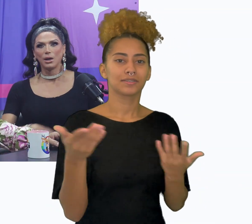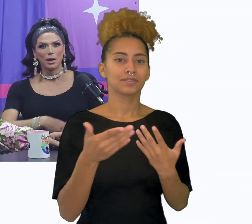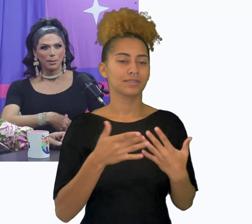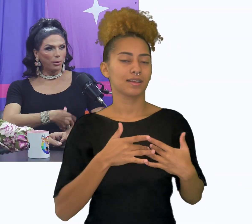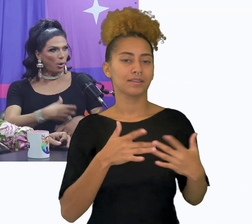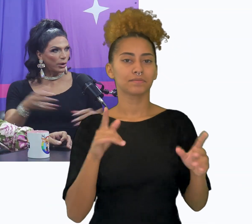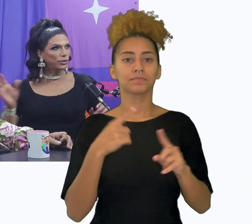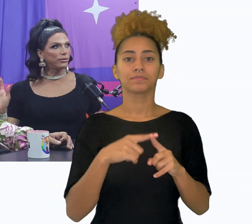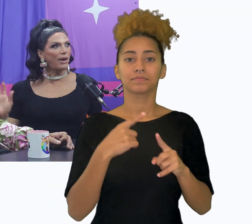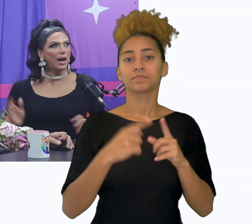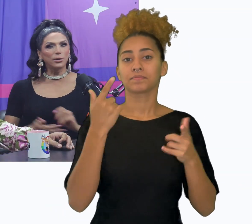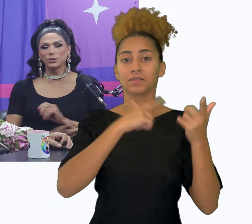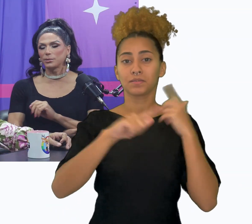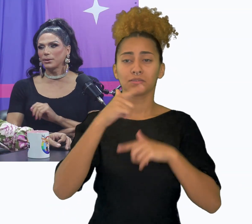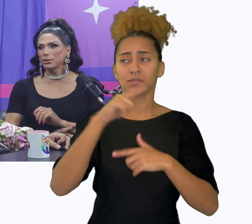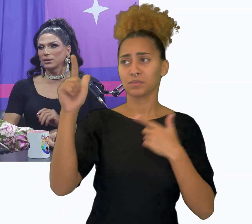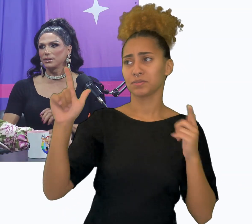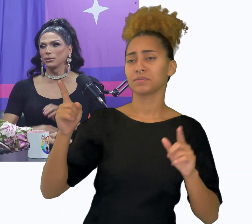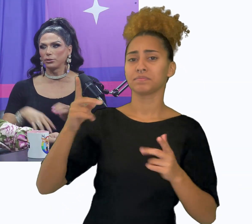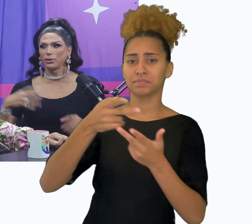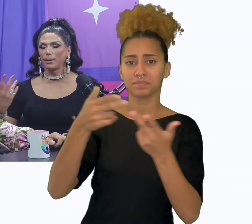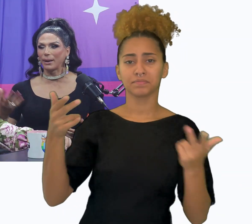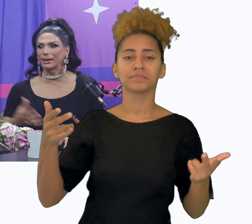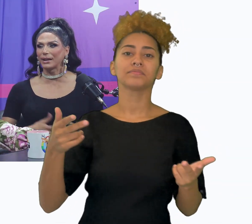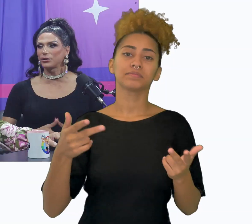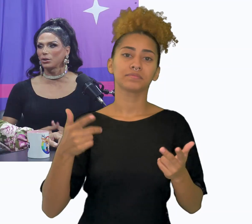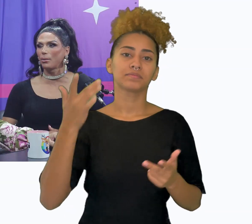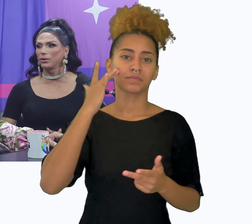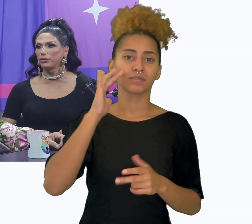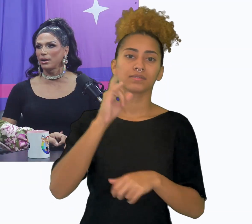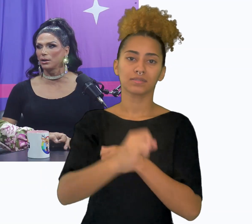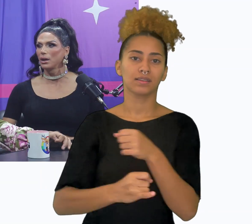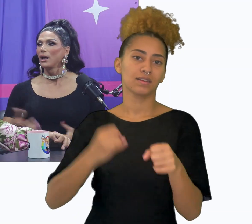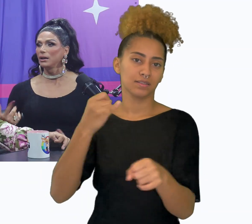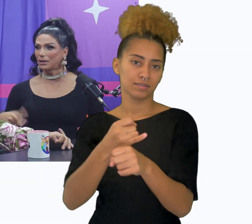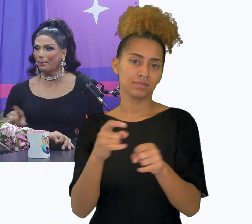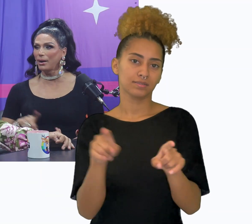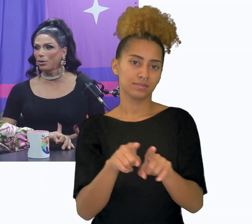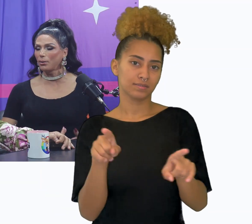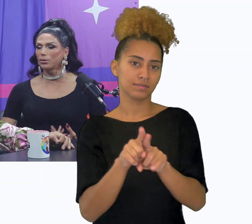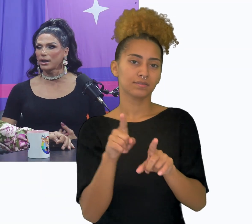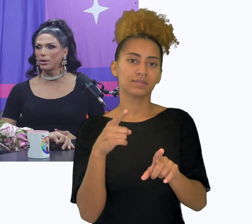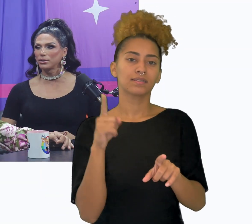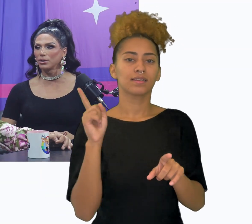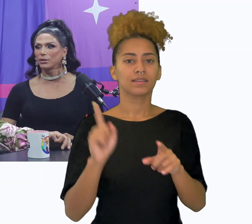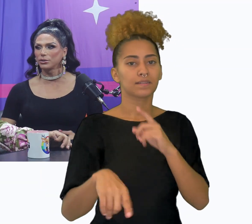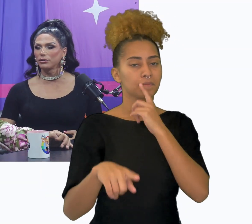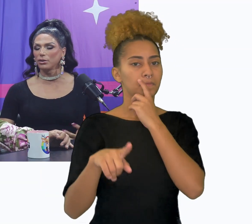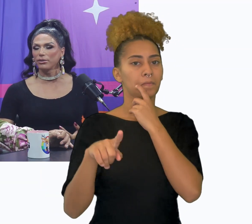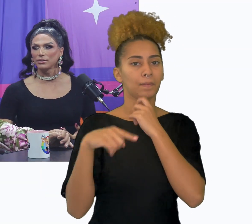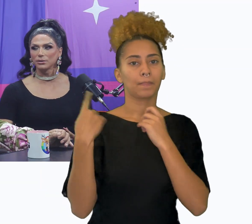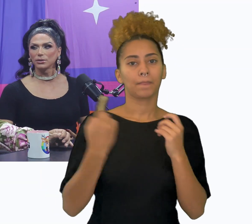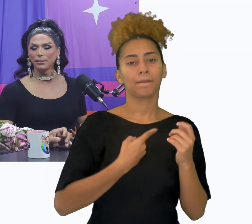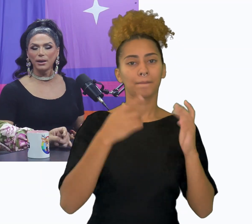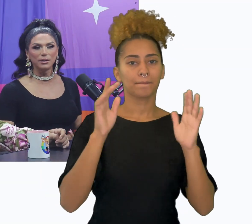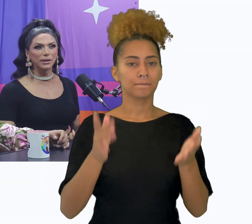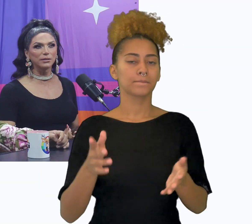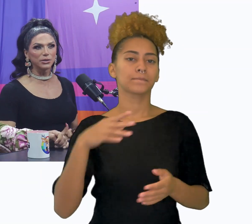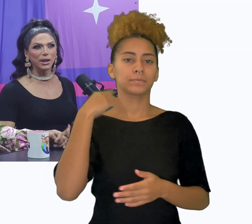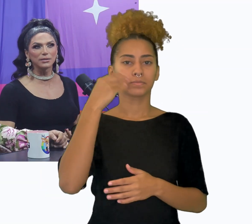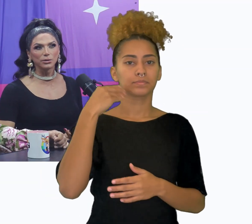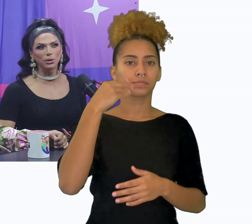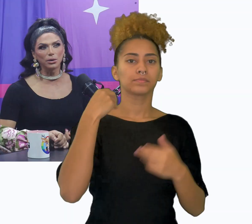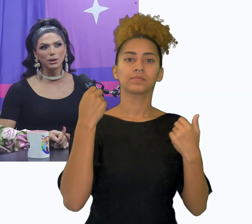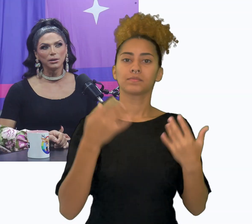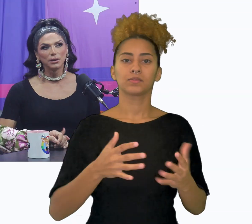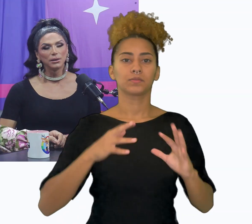aberto por conquista de várias outras pessoas assim, Eu até acho- nacionalmente falando e também como consequência do que a gente veio fazendo também, né,